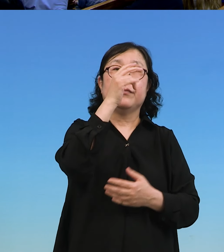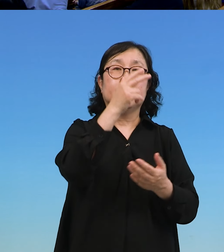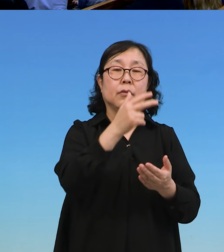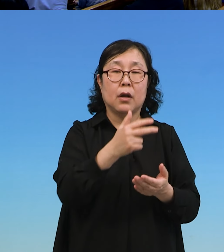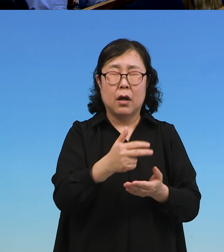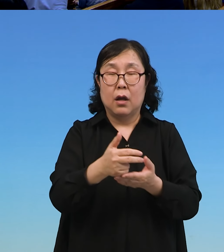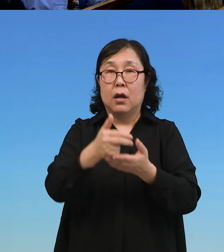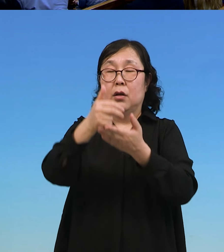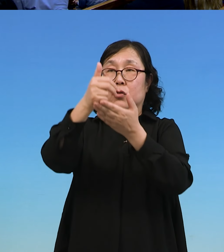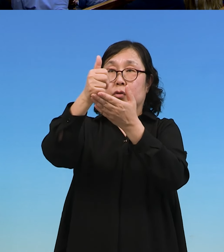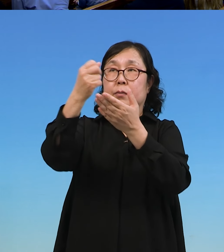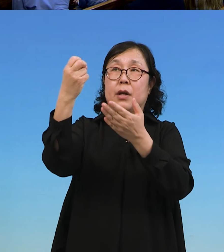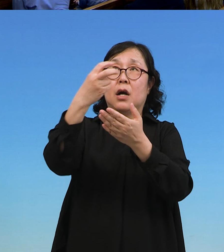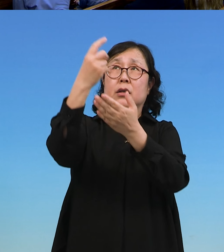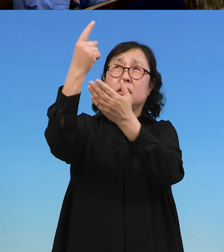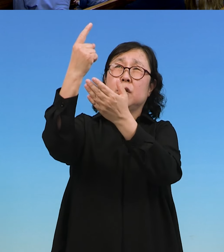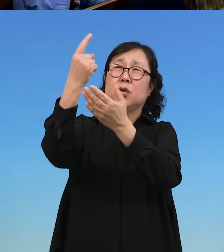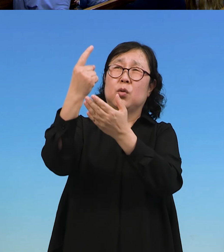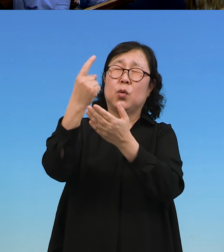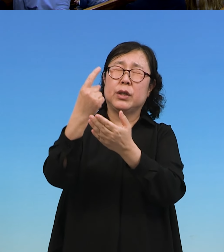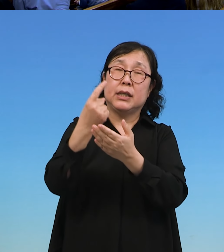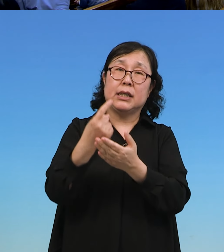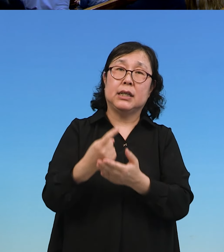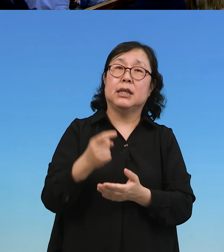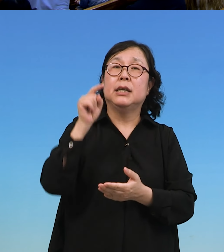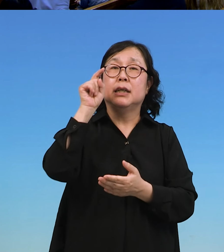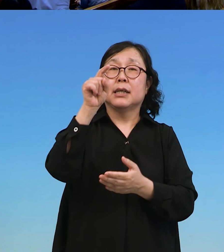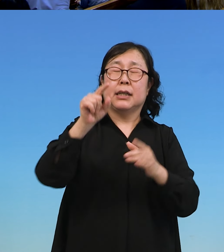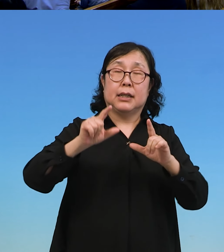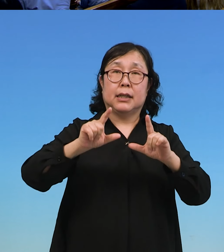있네. 주님 다시 오실 그날까지